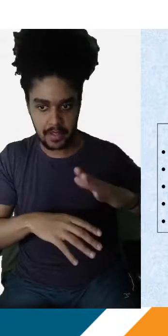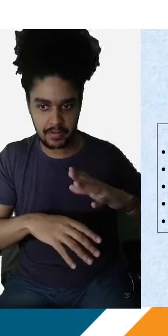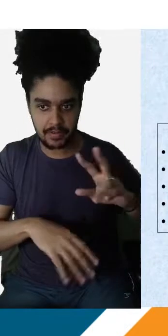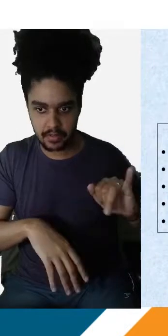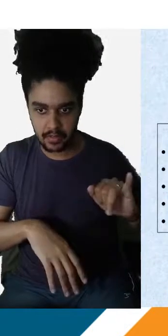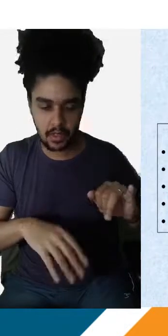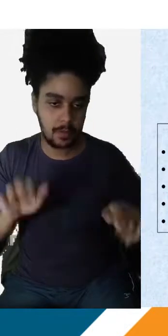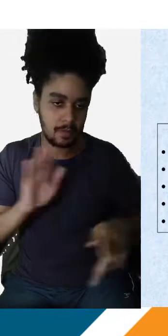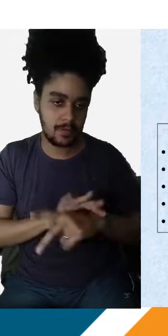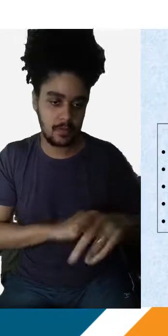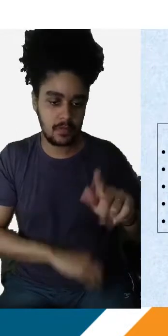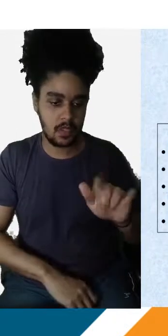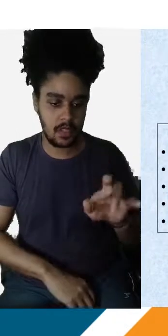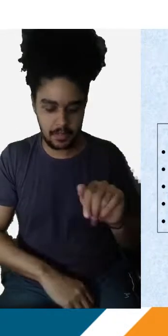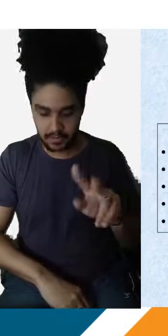própria gravidade.